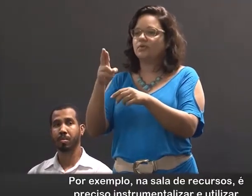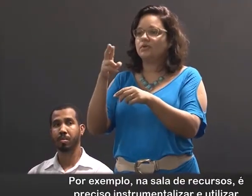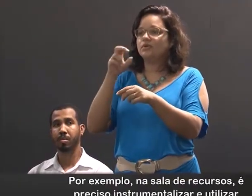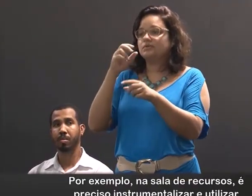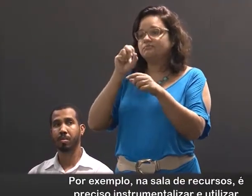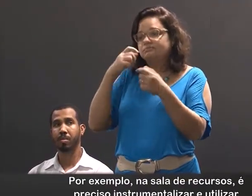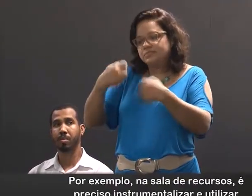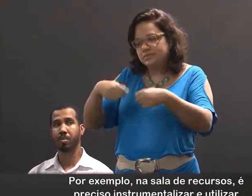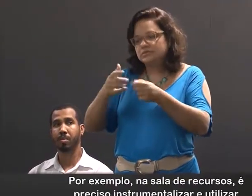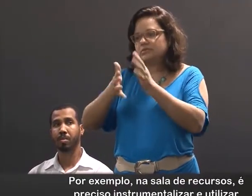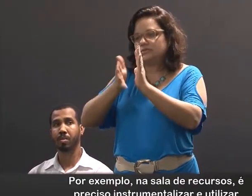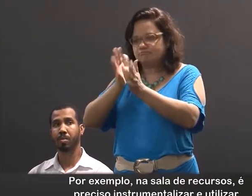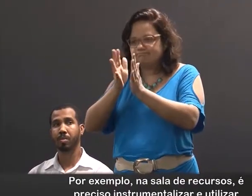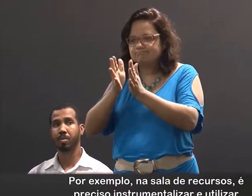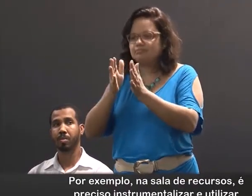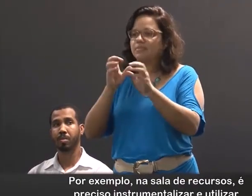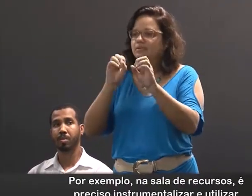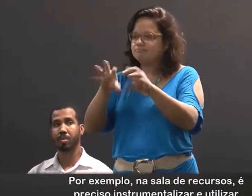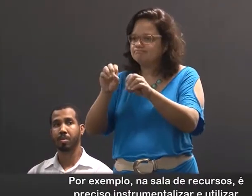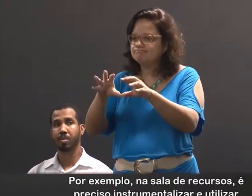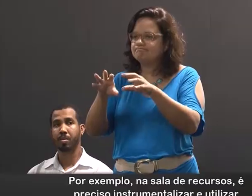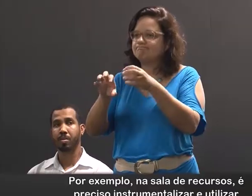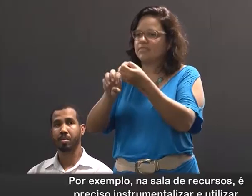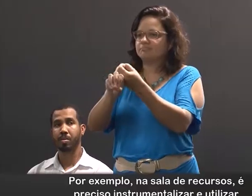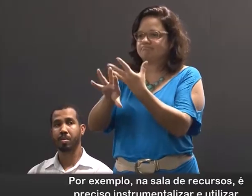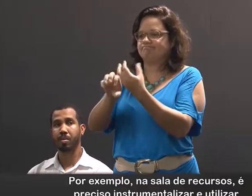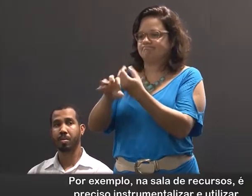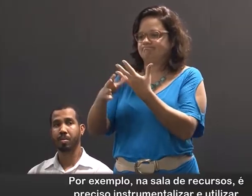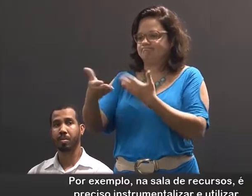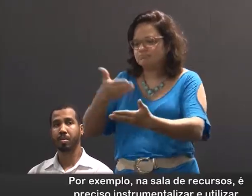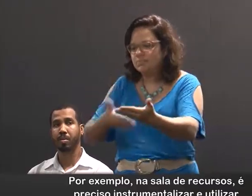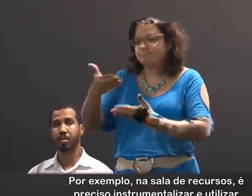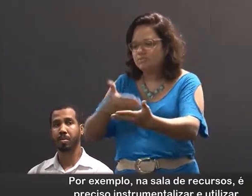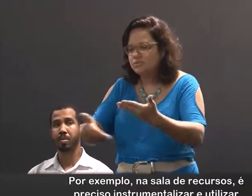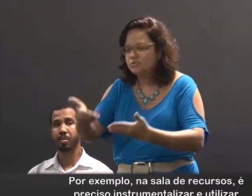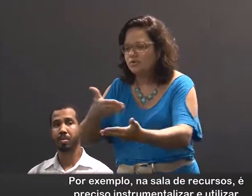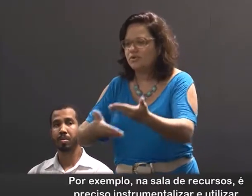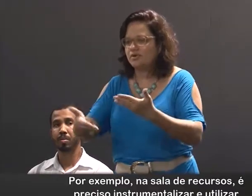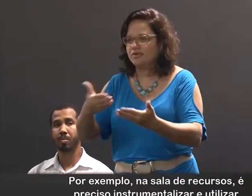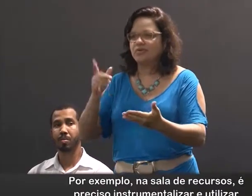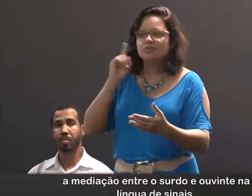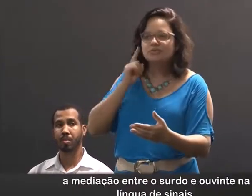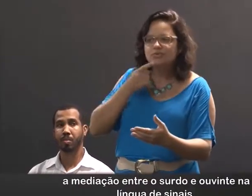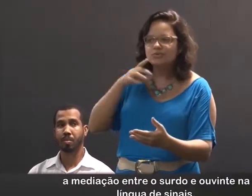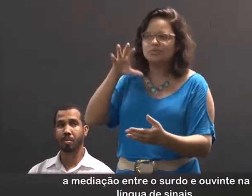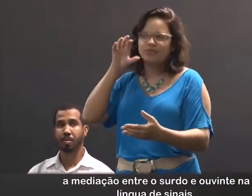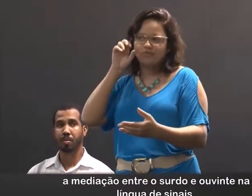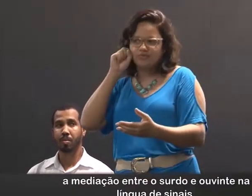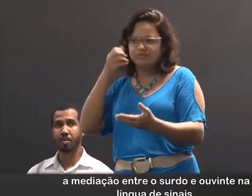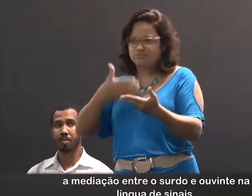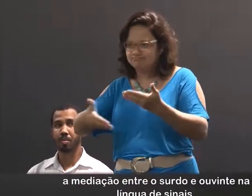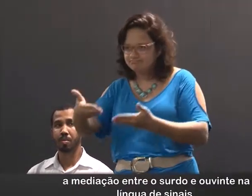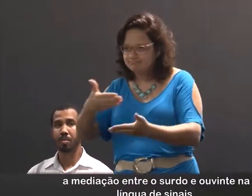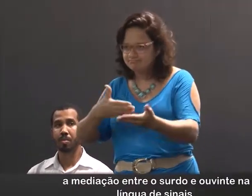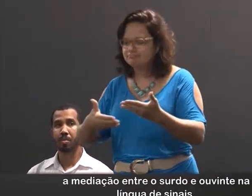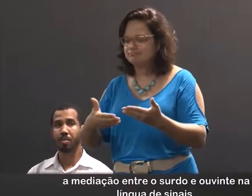Por exemplo, na sala de recurso é preciso instrumentalizar e utilizar a mediação entre o surdo e o